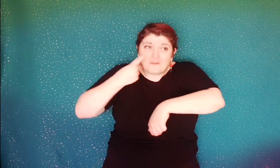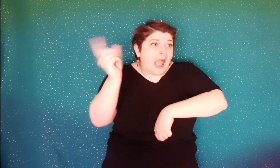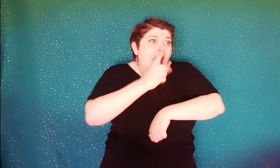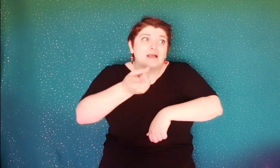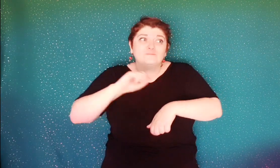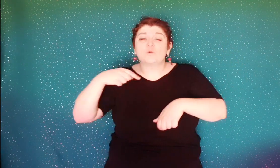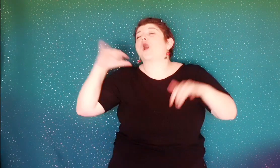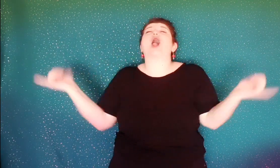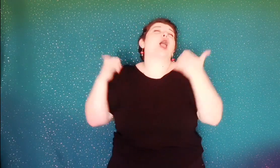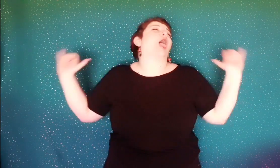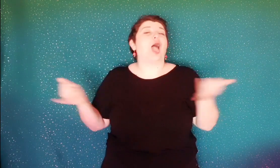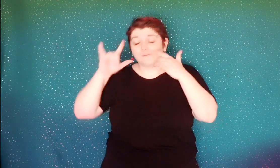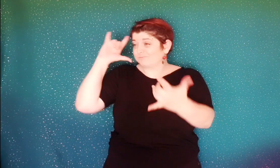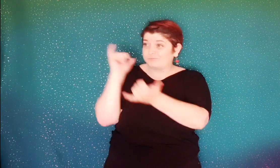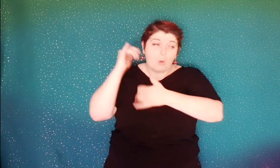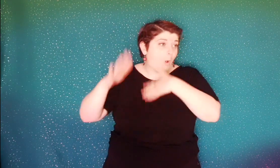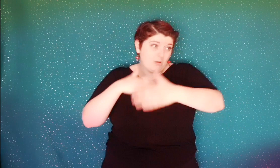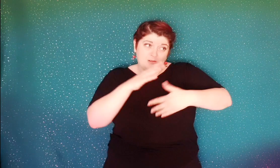passer. Je me suis tellement amusé.